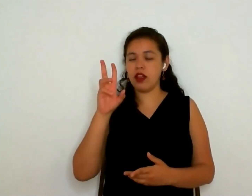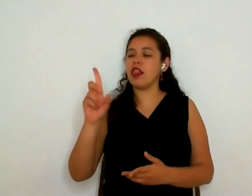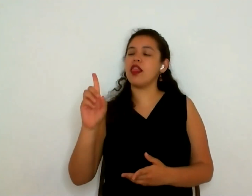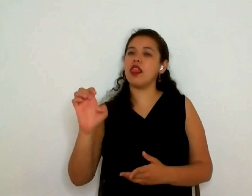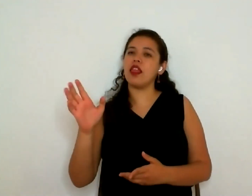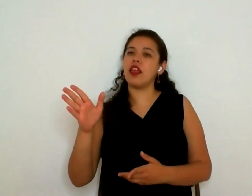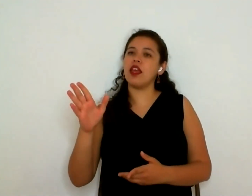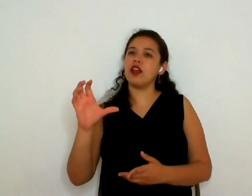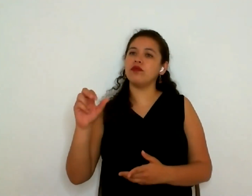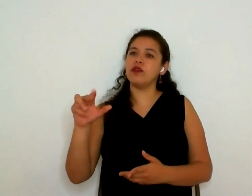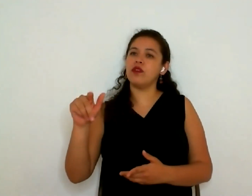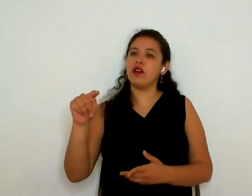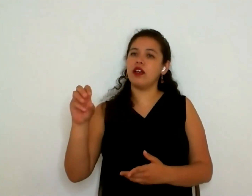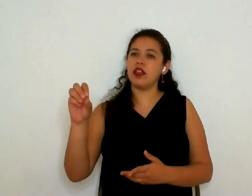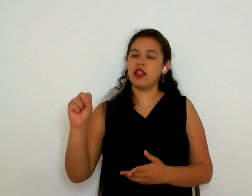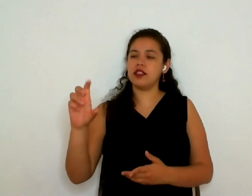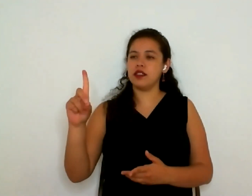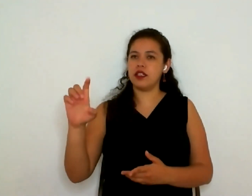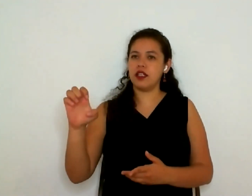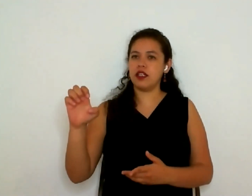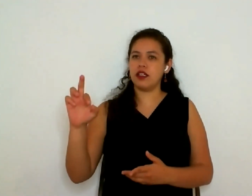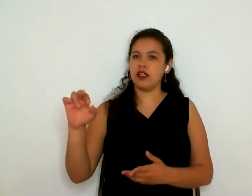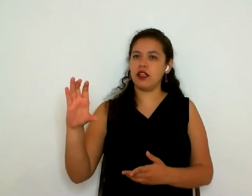gracias de nada